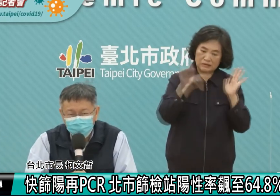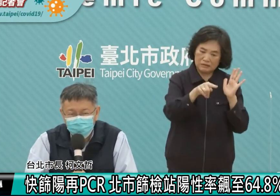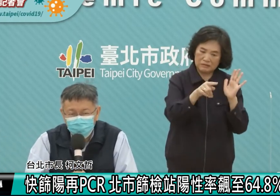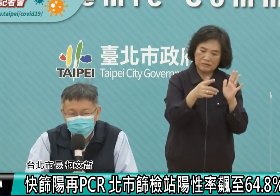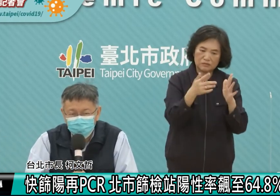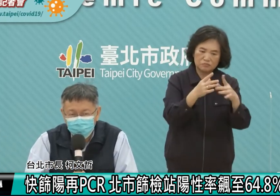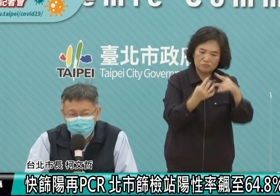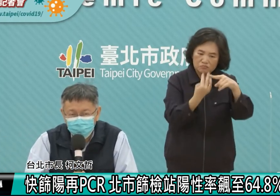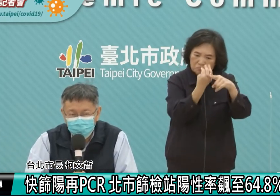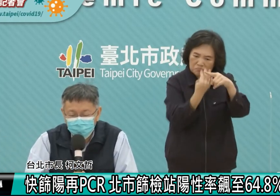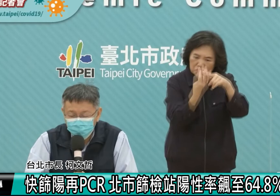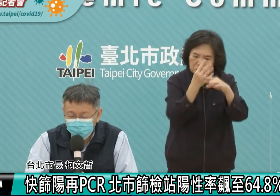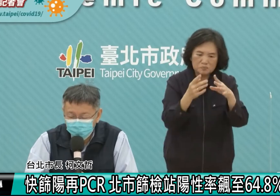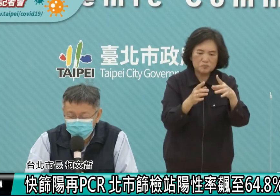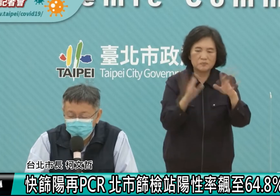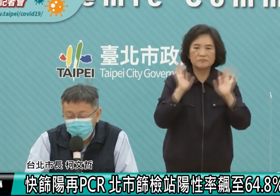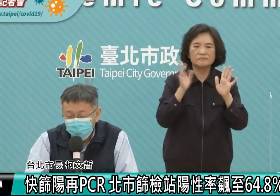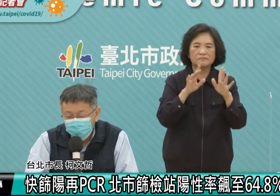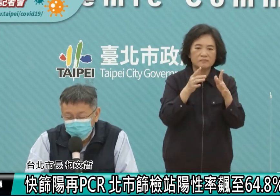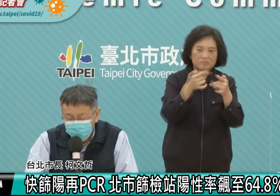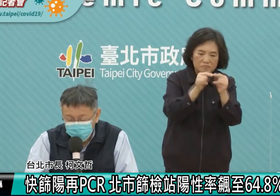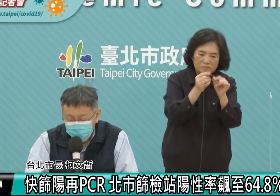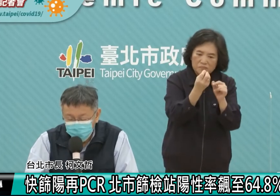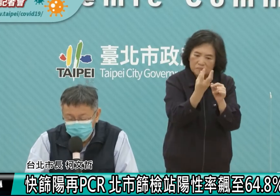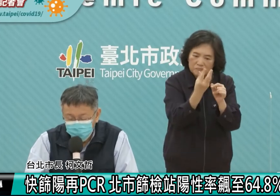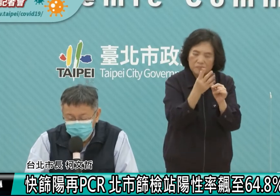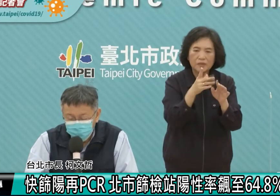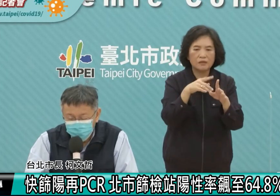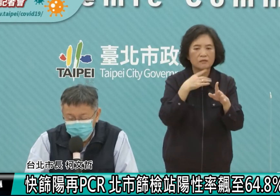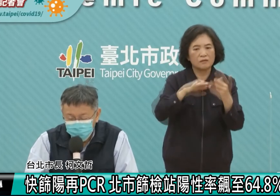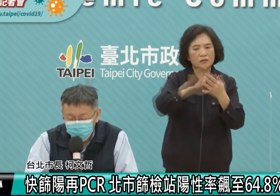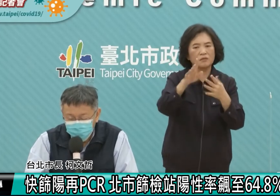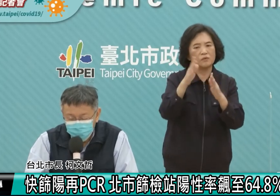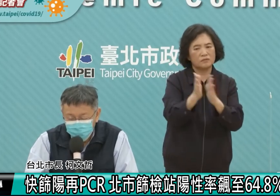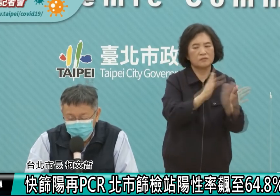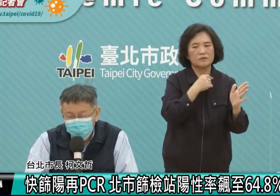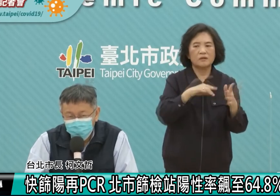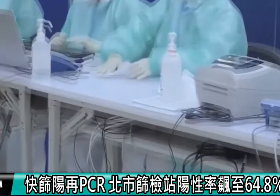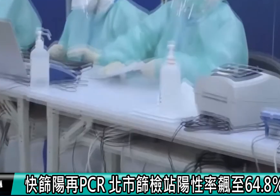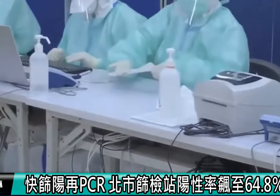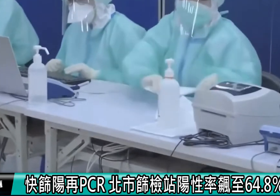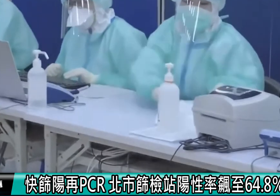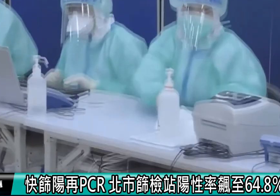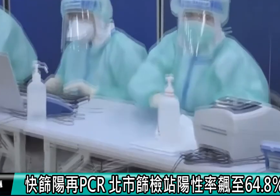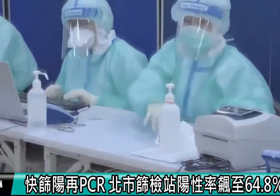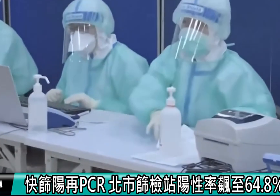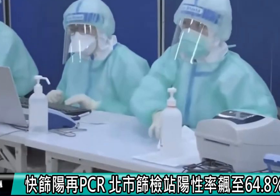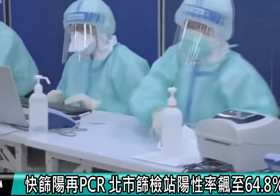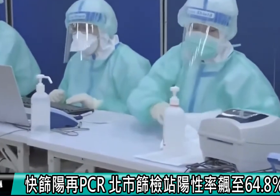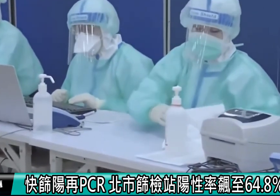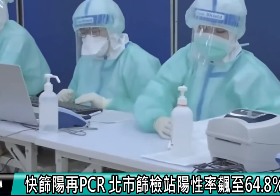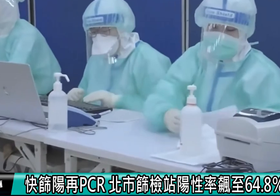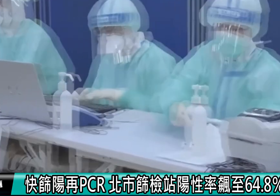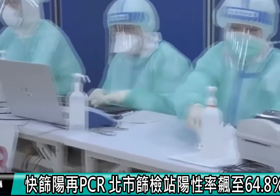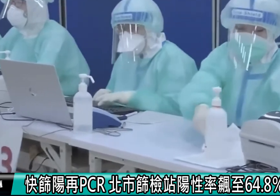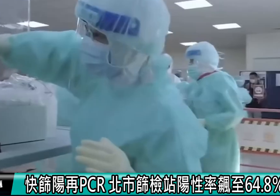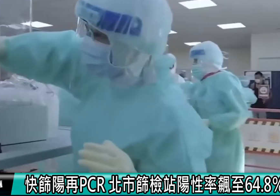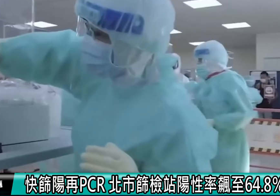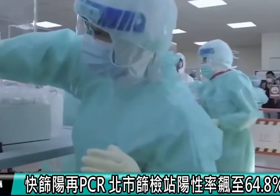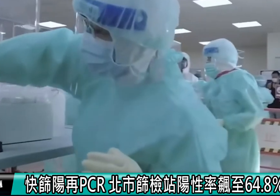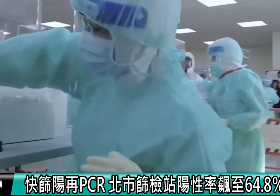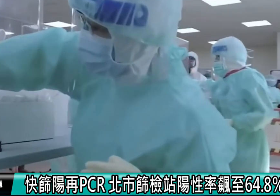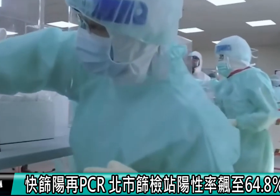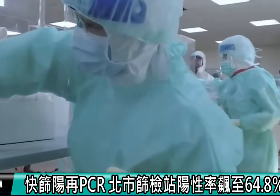剂量要另外调啊，比较麻烦，所以这个给我一天的时间思考一下。 柯文哲战略以快筛取代